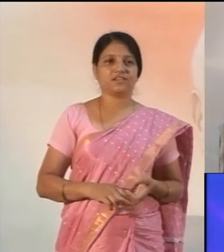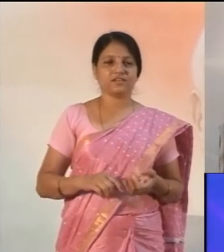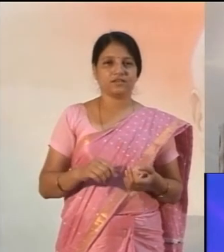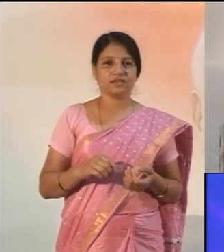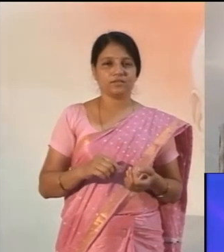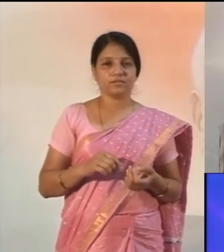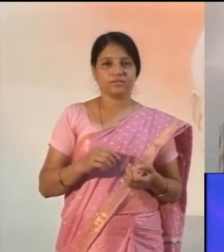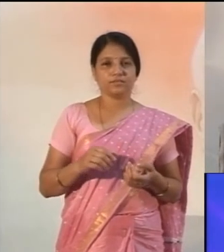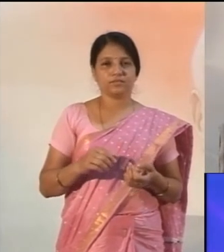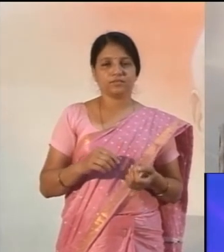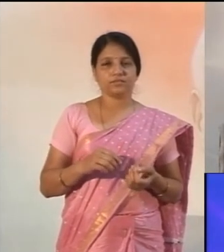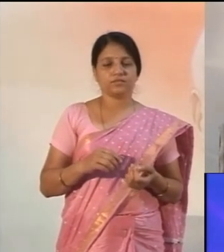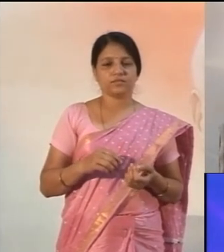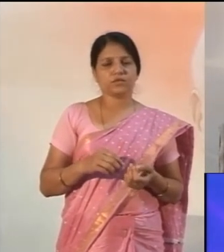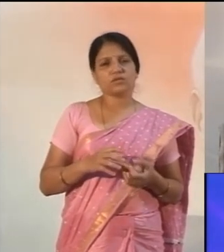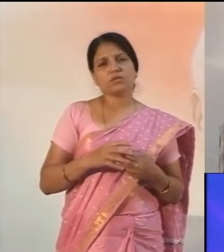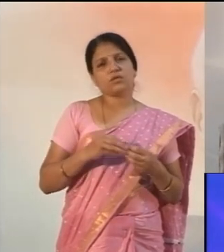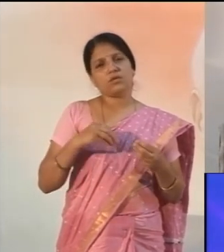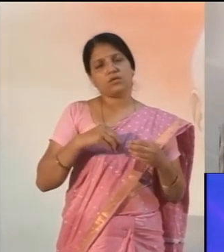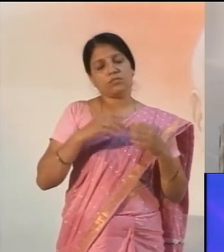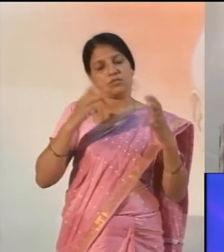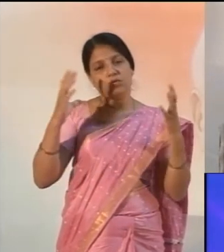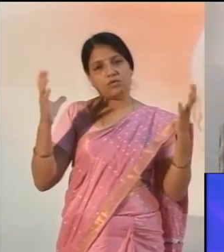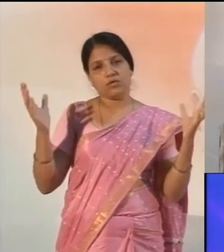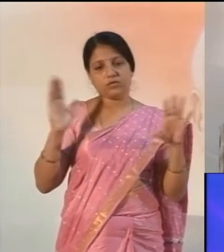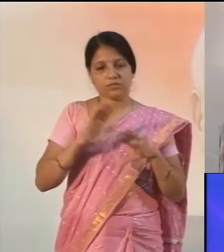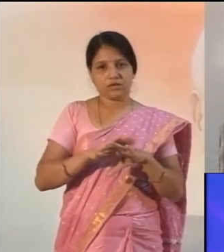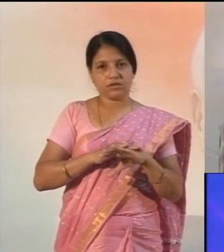और बहुत प्यार से याद करेंगे।